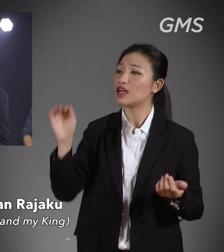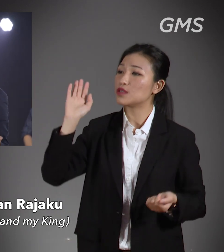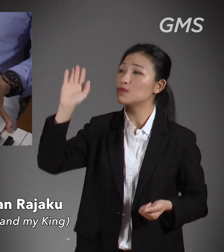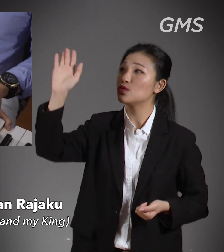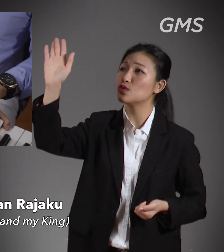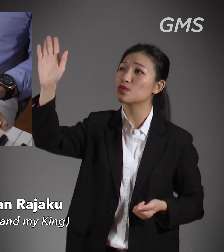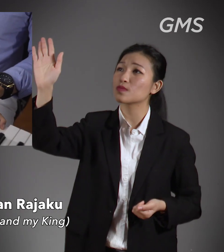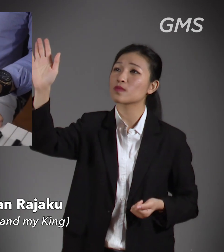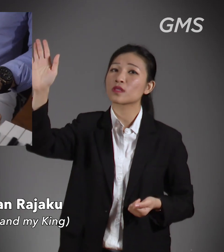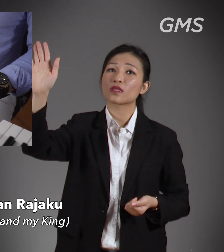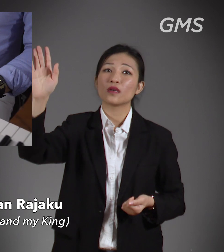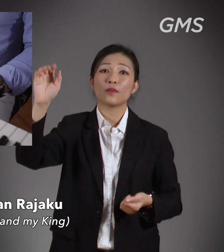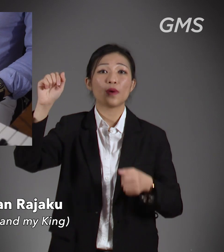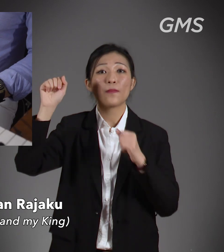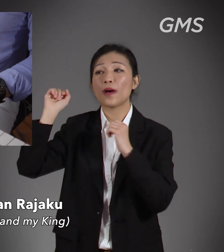memuliakan-Mu,